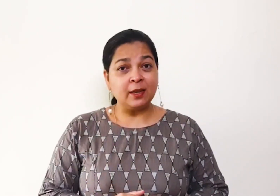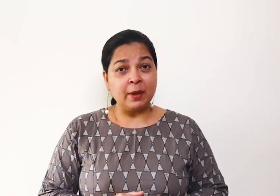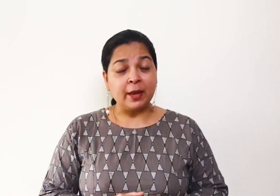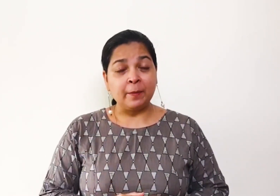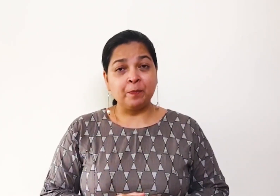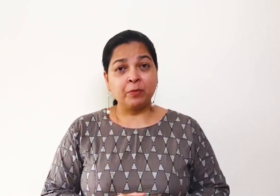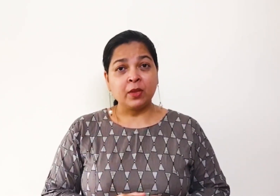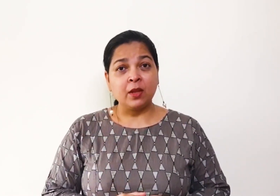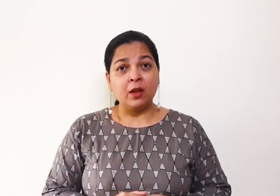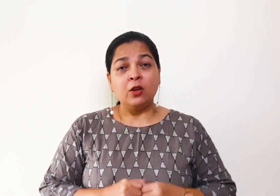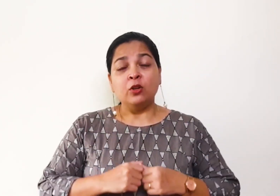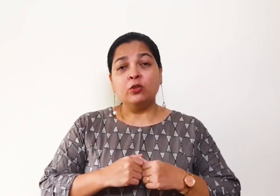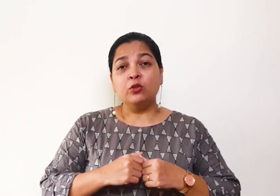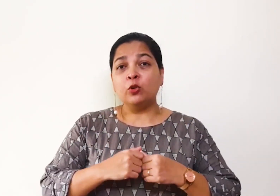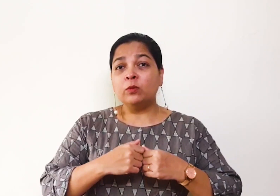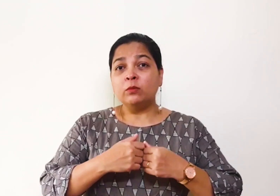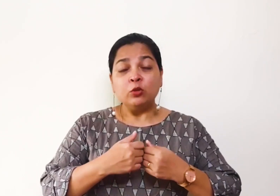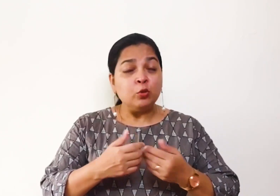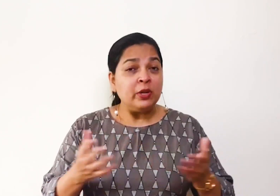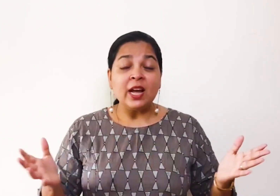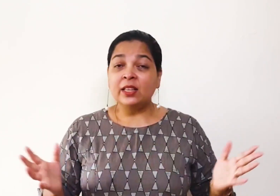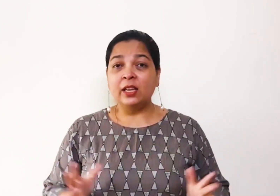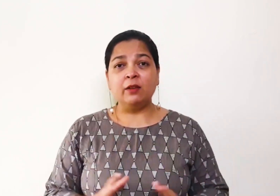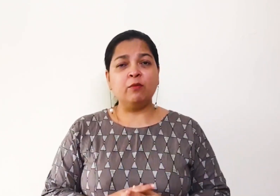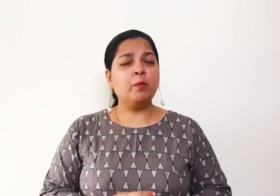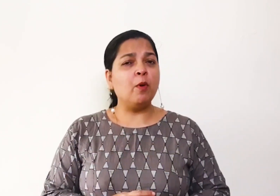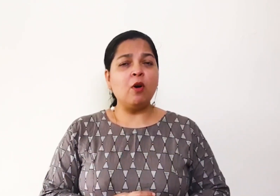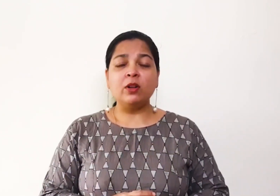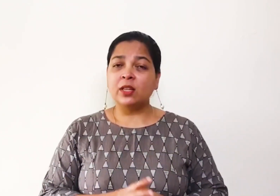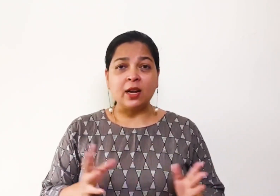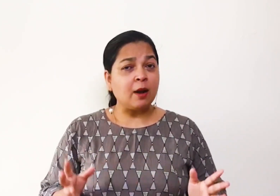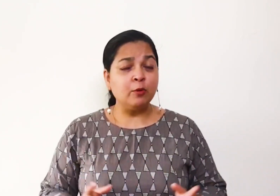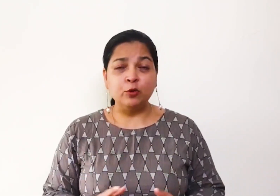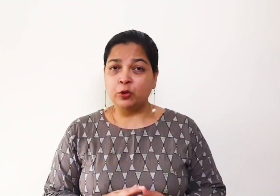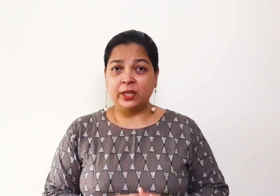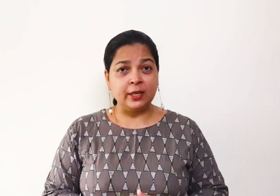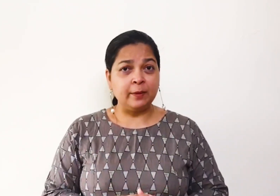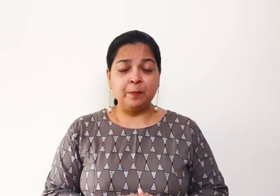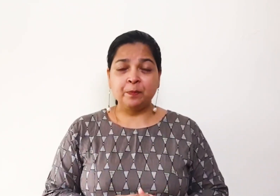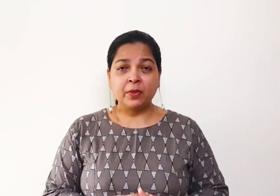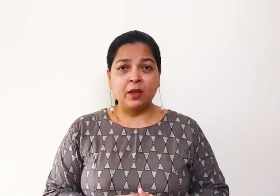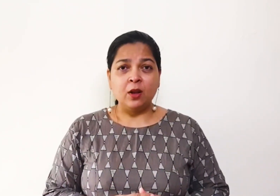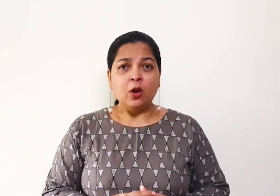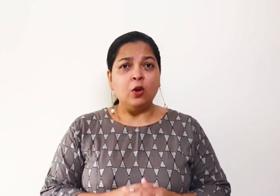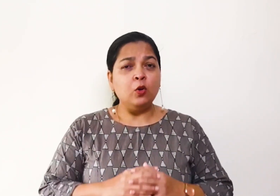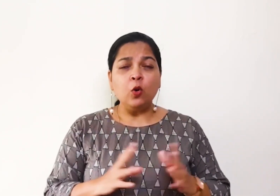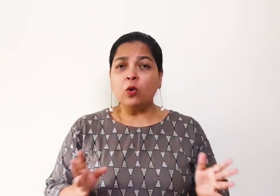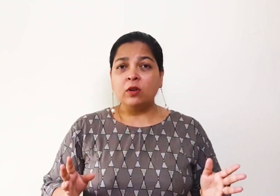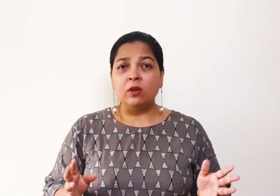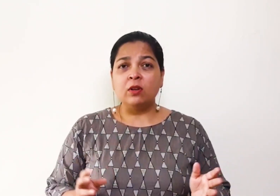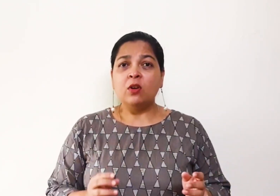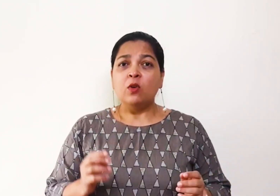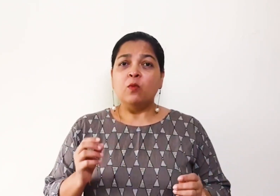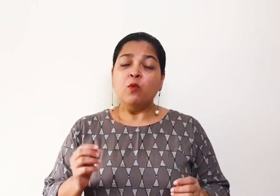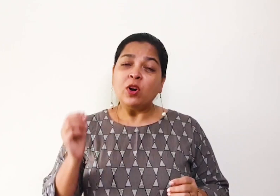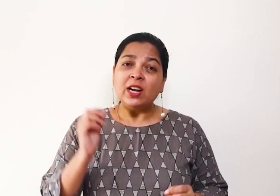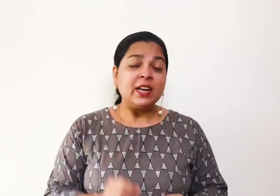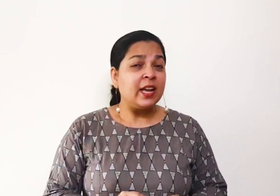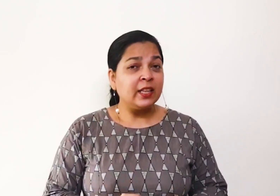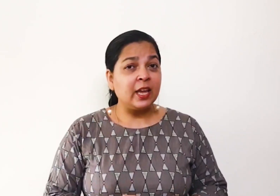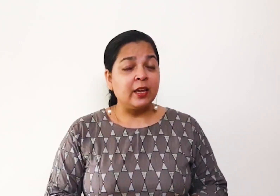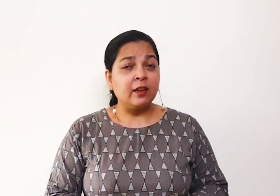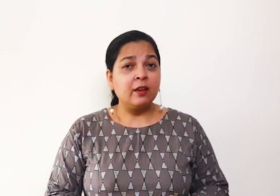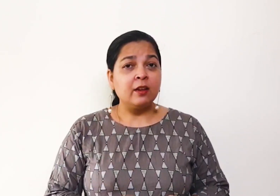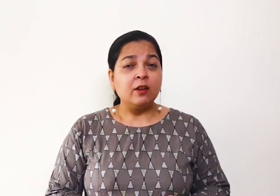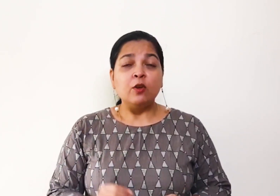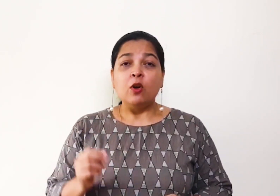ନୋହଙ୍କ ସମୟରେ ଯେଉଁ ଦୁନିଆ ଥିଲା ତାହା ବହୁତ ଭ୍ରଷ୍ଟ ହୋଇଯାଇଥିଲା। ଲୋକମାନେ ସେହି କାମ